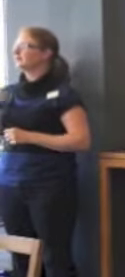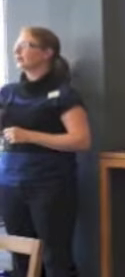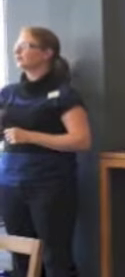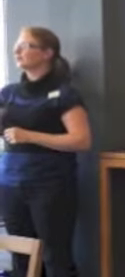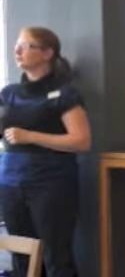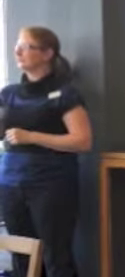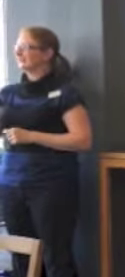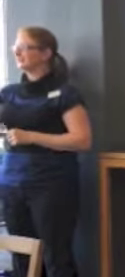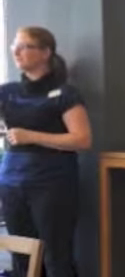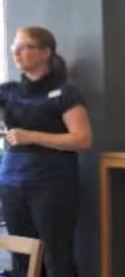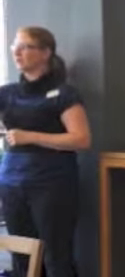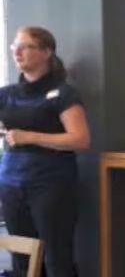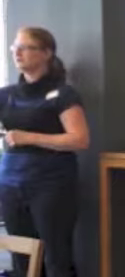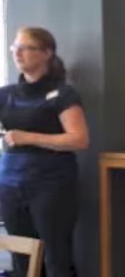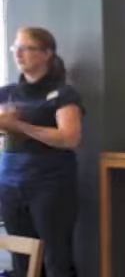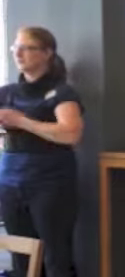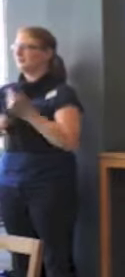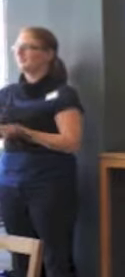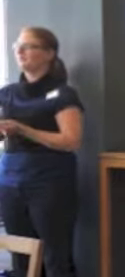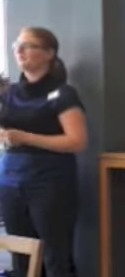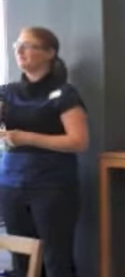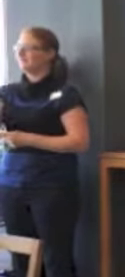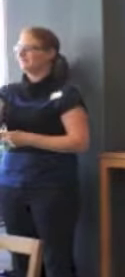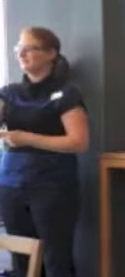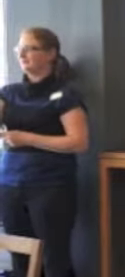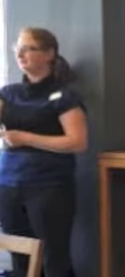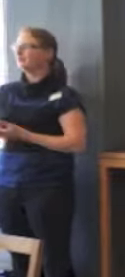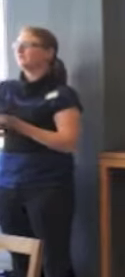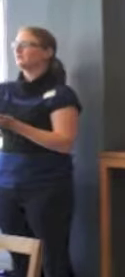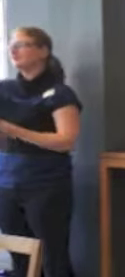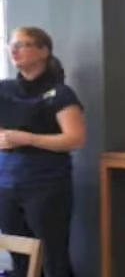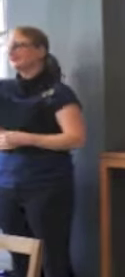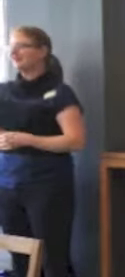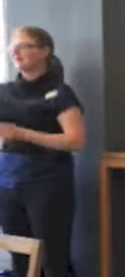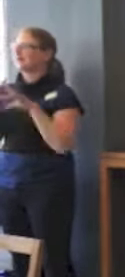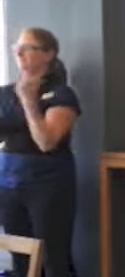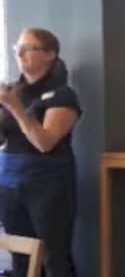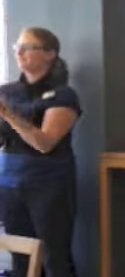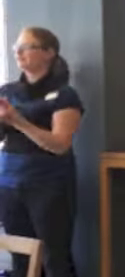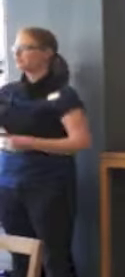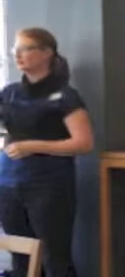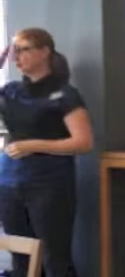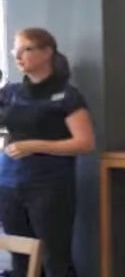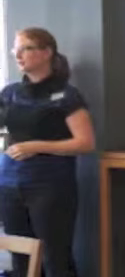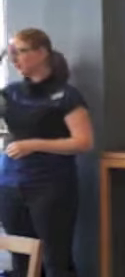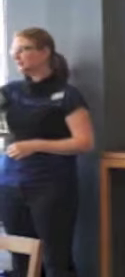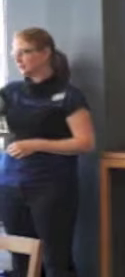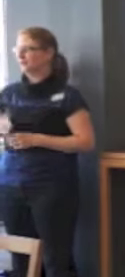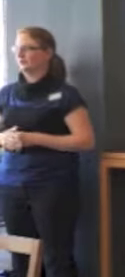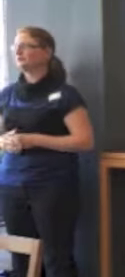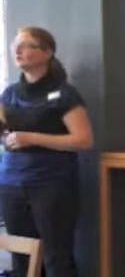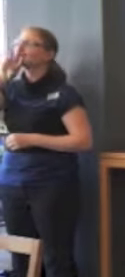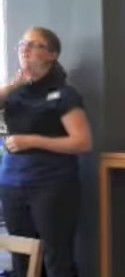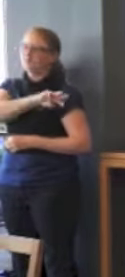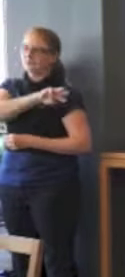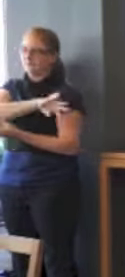i företagsekonomi på Mittuniversitetet i Campus Östersund. Och sen 3 år tillbaka